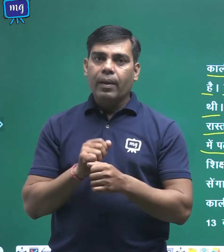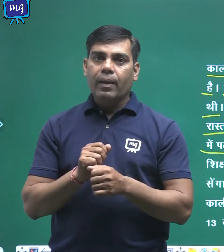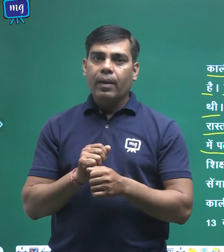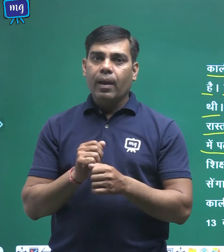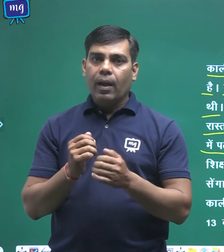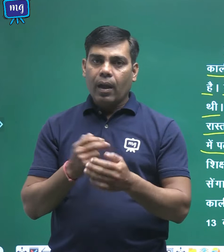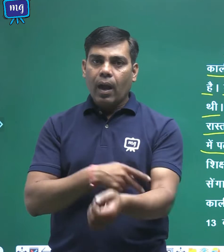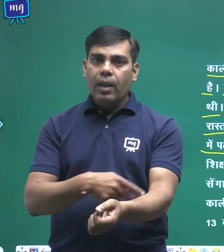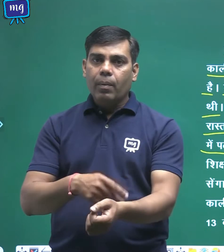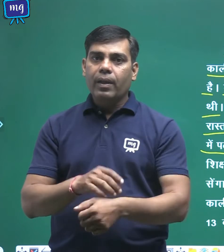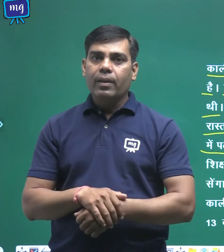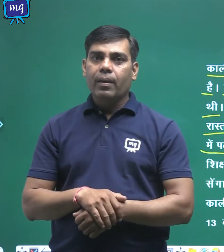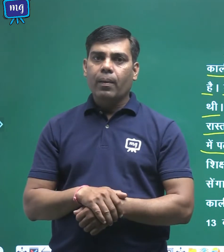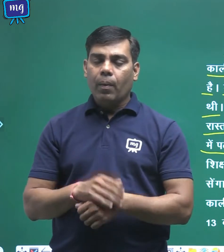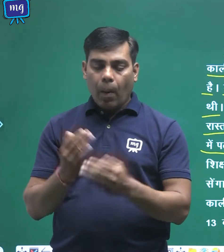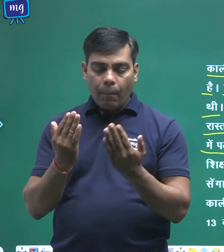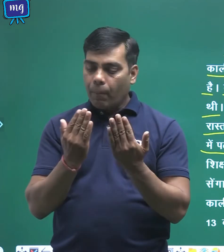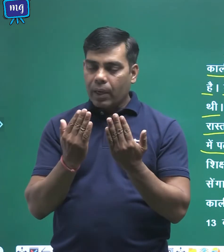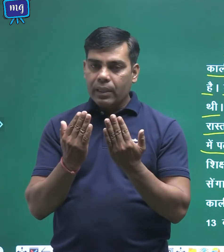कालीबाई पढ़ती थी।